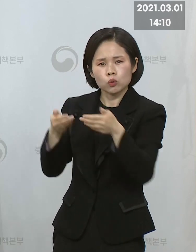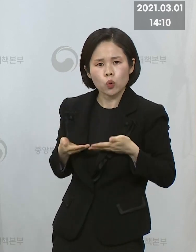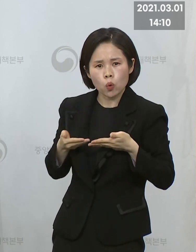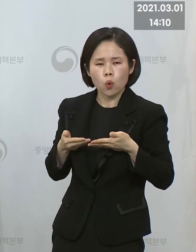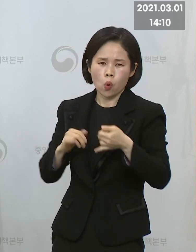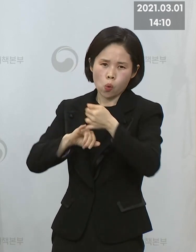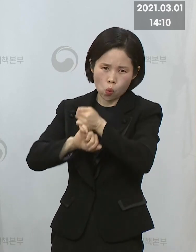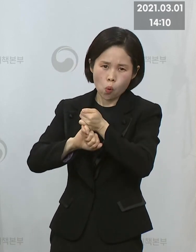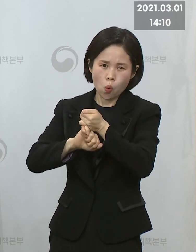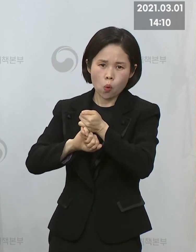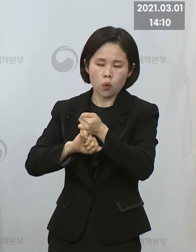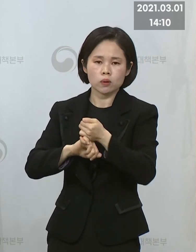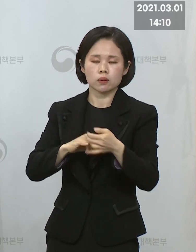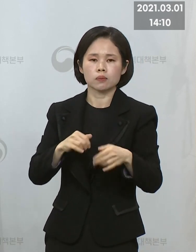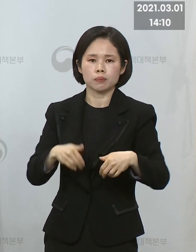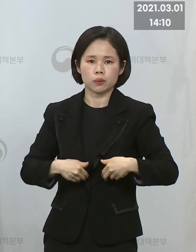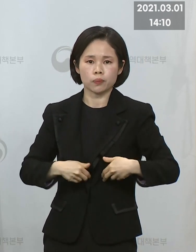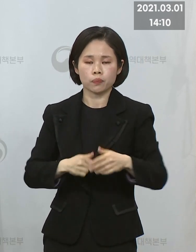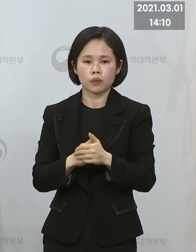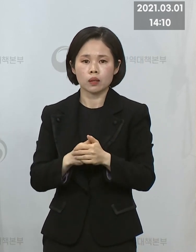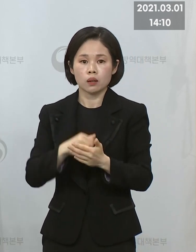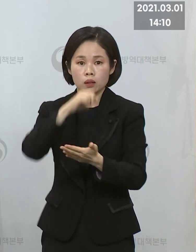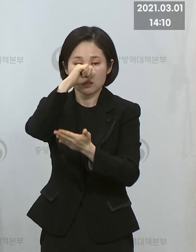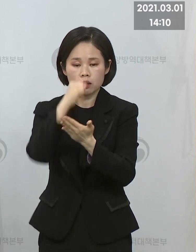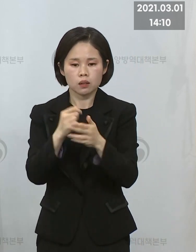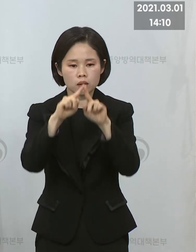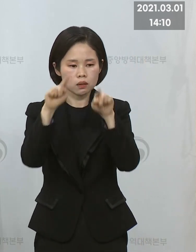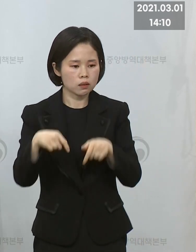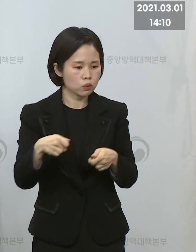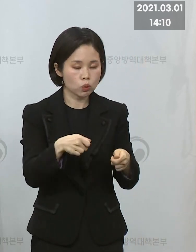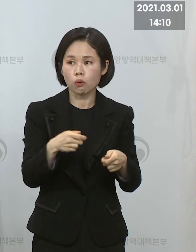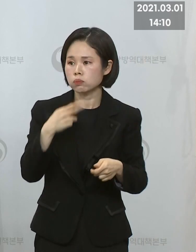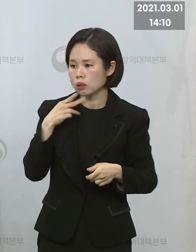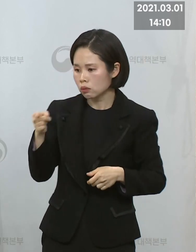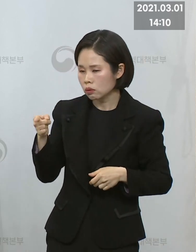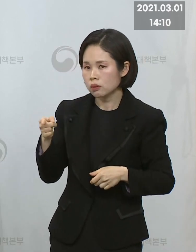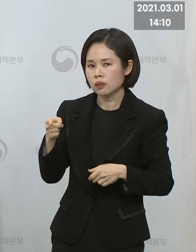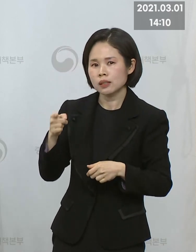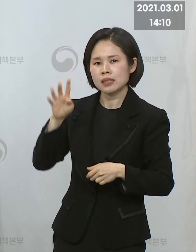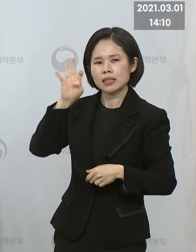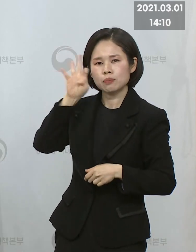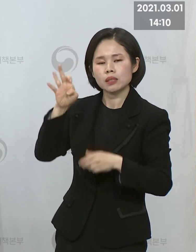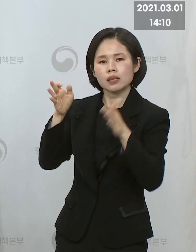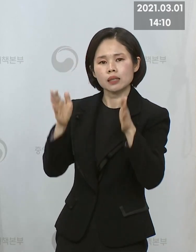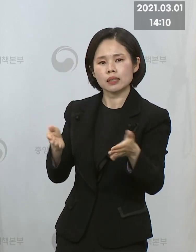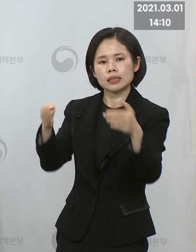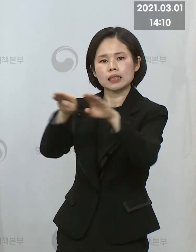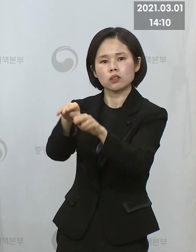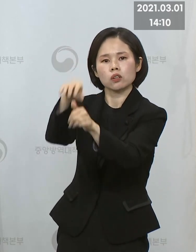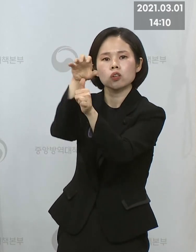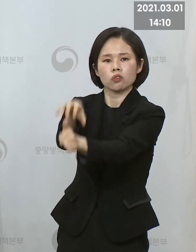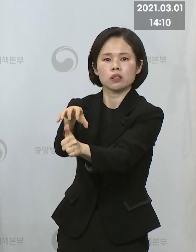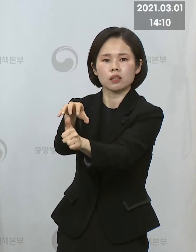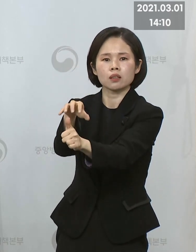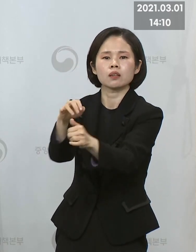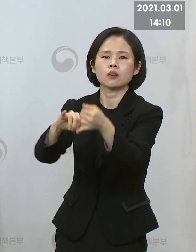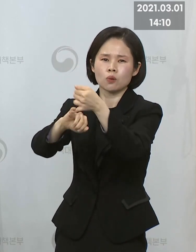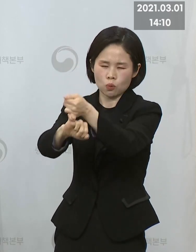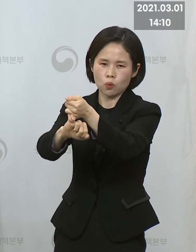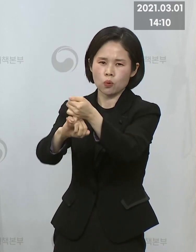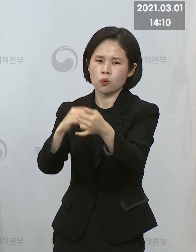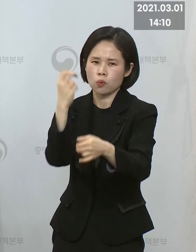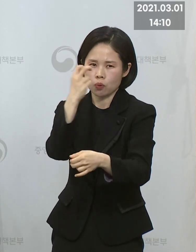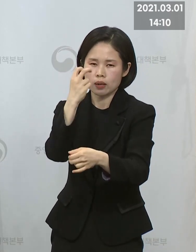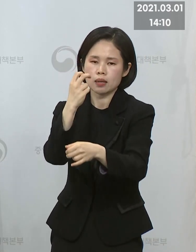있습니다. 또한 음성 확인서를 제출하지 않은 입국자에 대해서는 14일간 시설 격리를 의무화하고